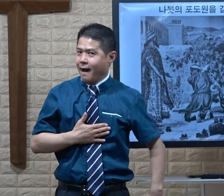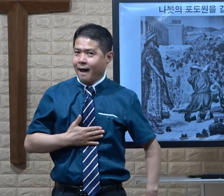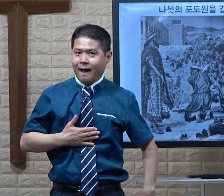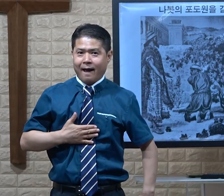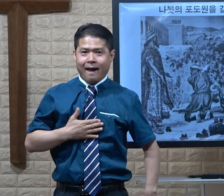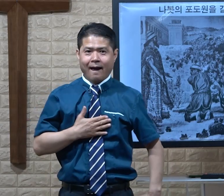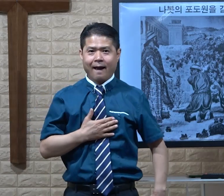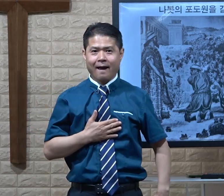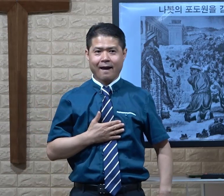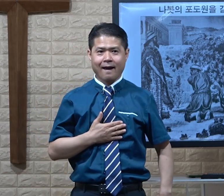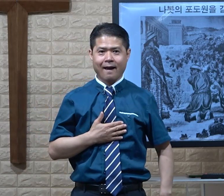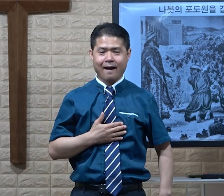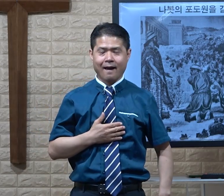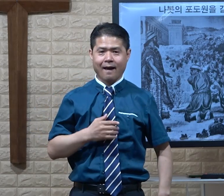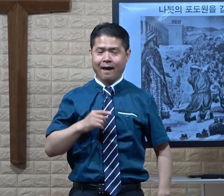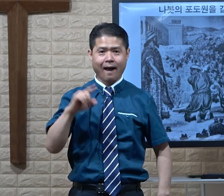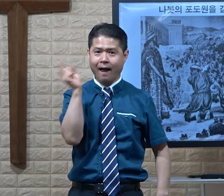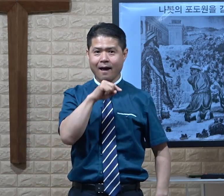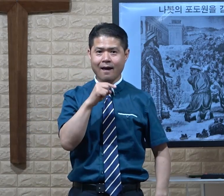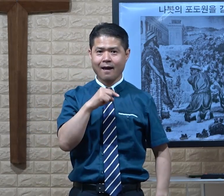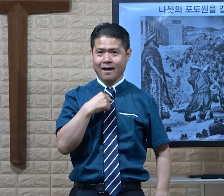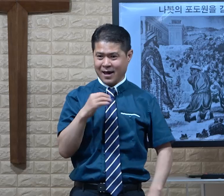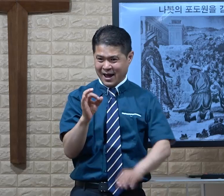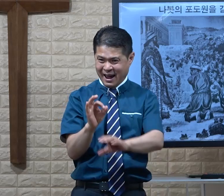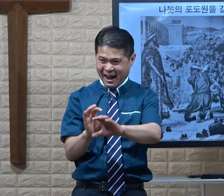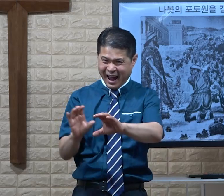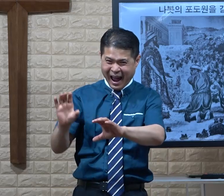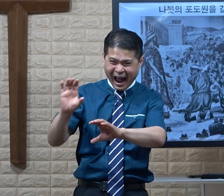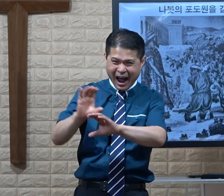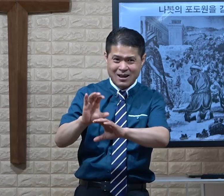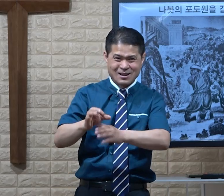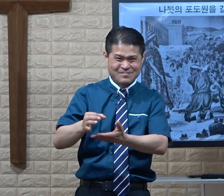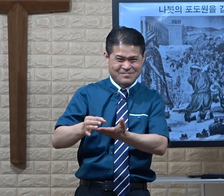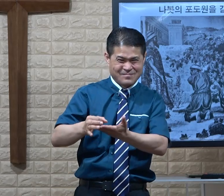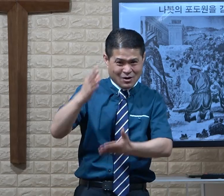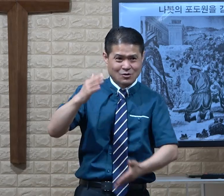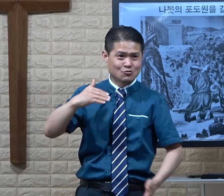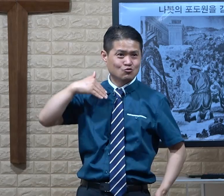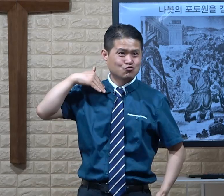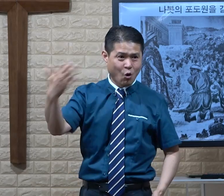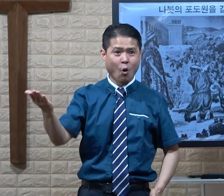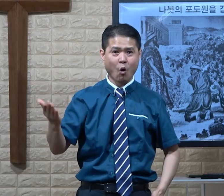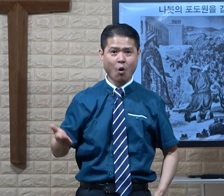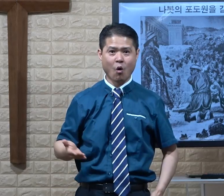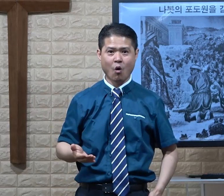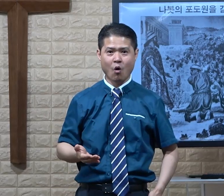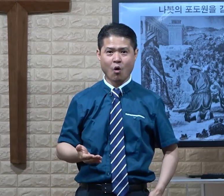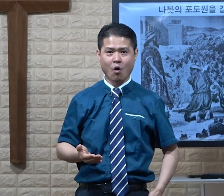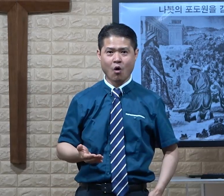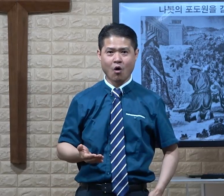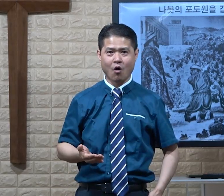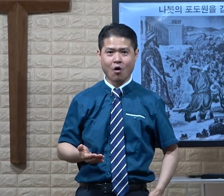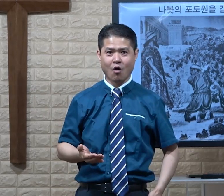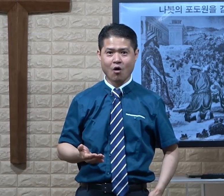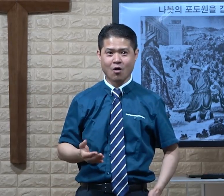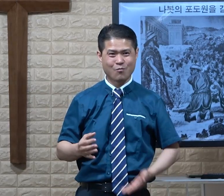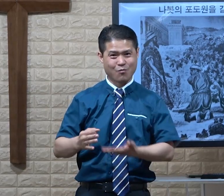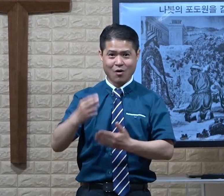듣고 엄청나게 분개를 했습니다. 이 악한 왕이 정말 부자인데 내가 돈을